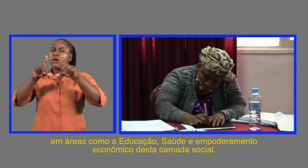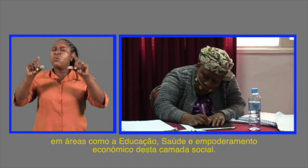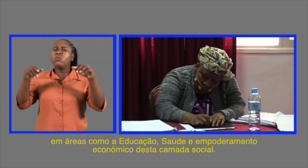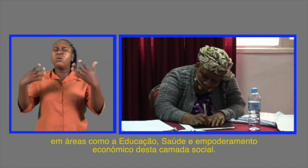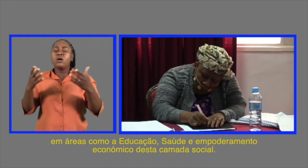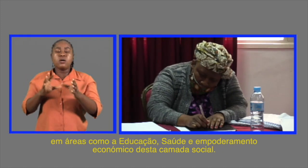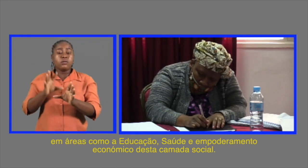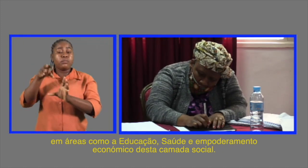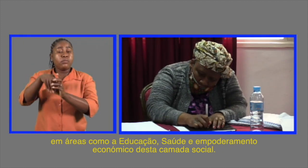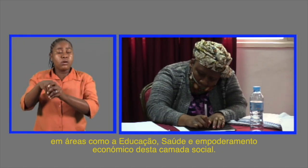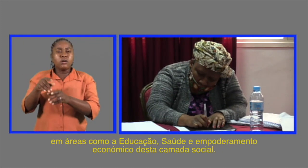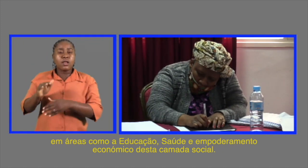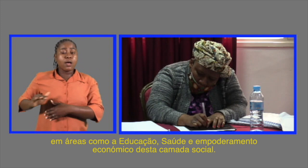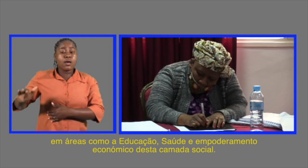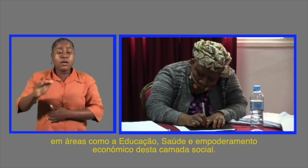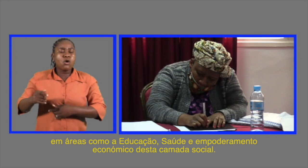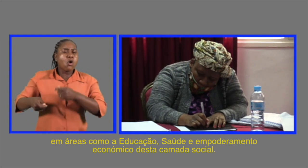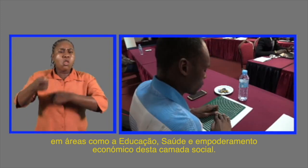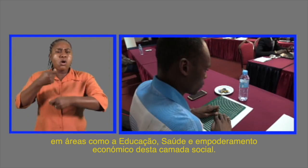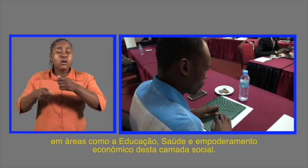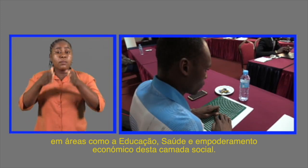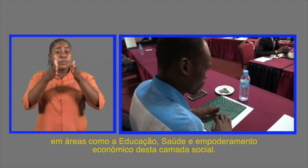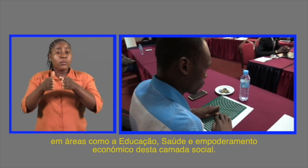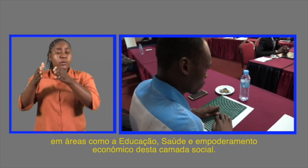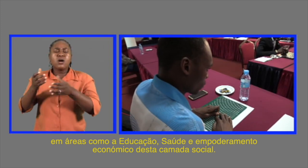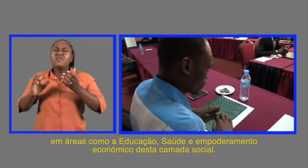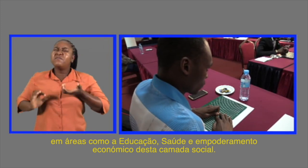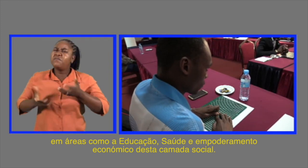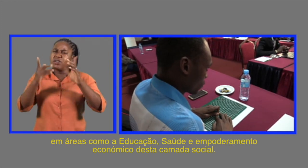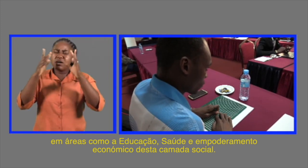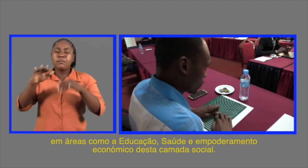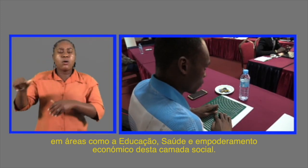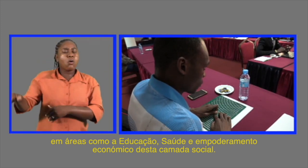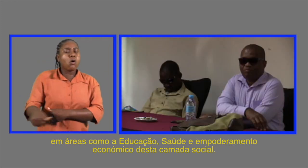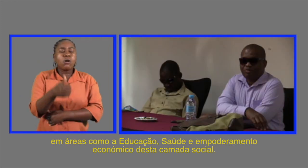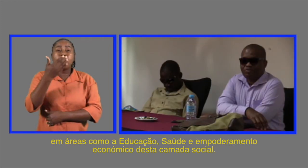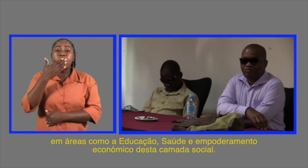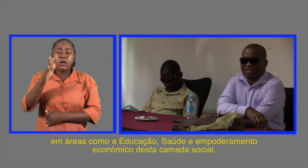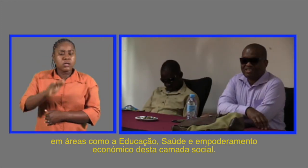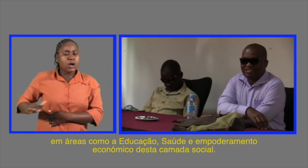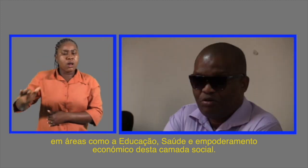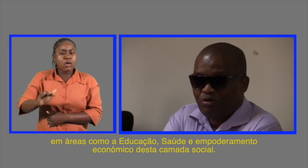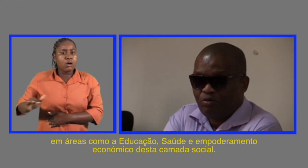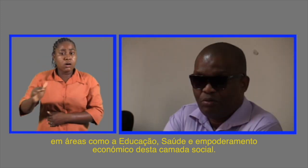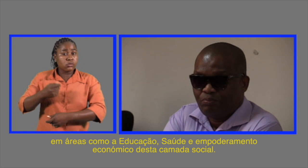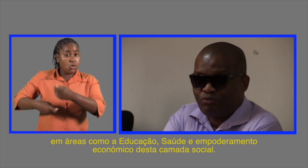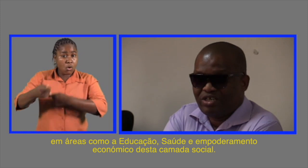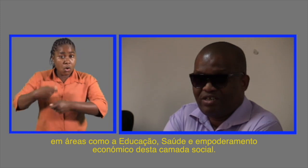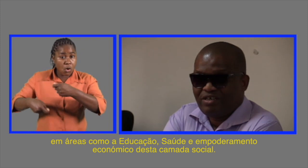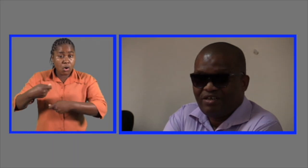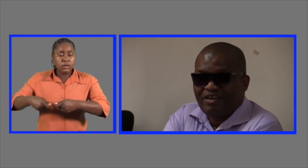educação saúde acesso a informação e empoderamento econômico desta camada